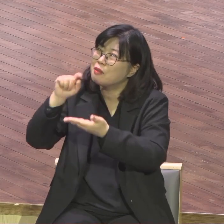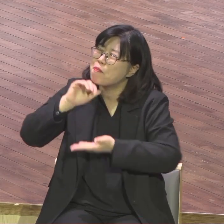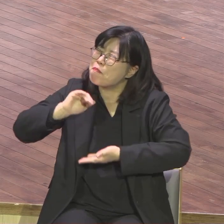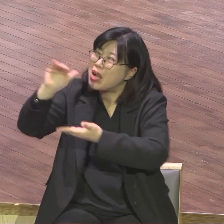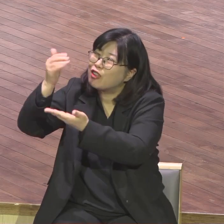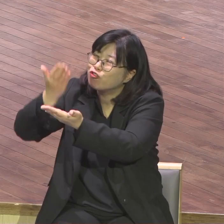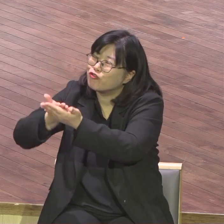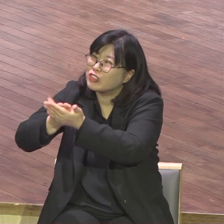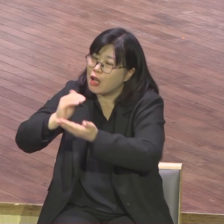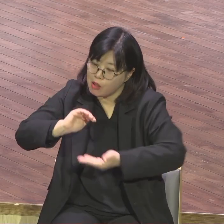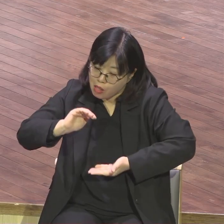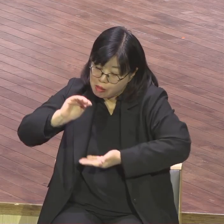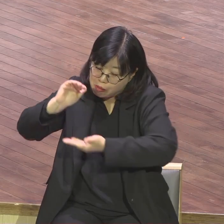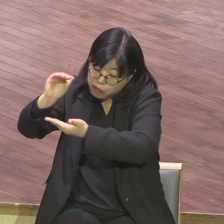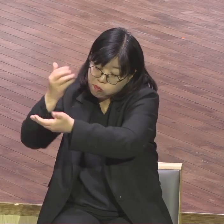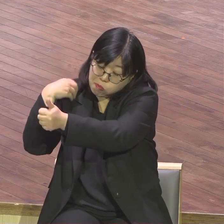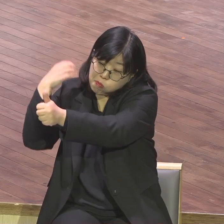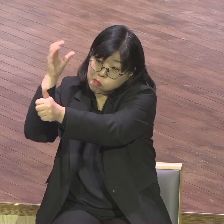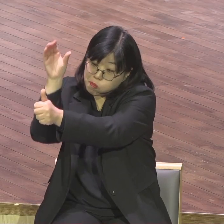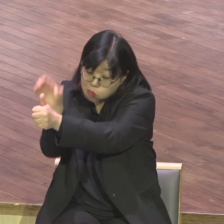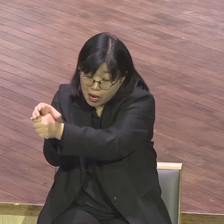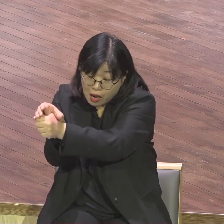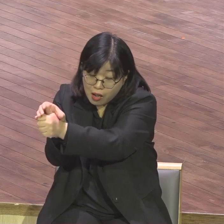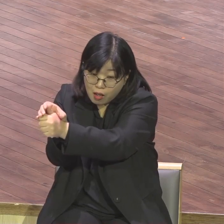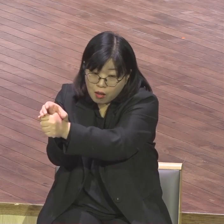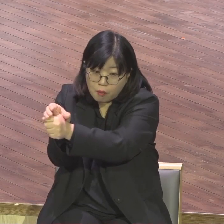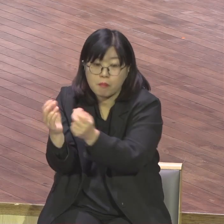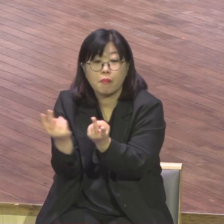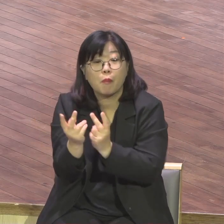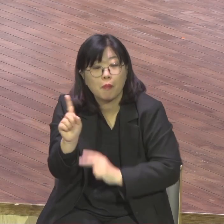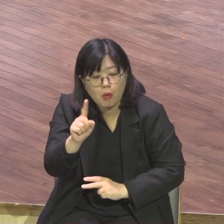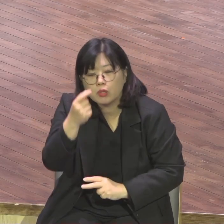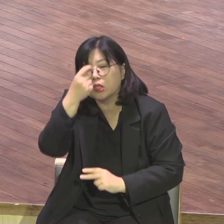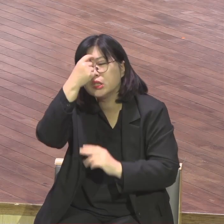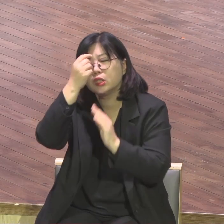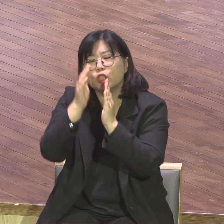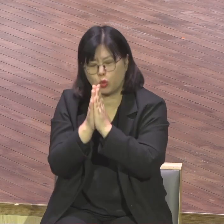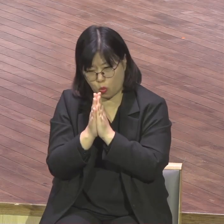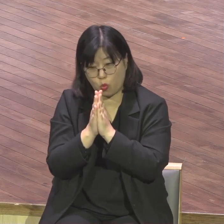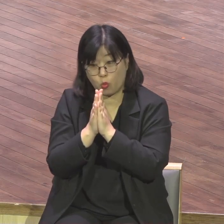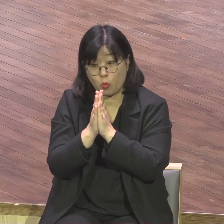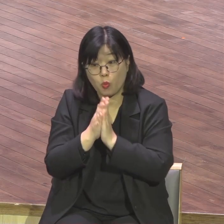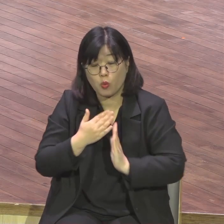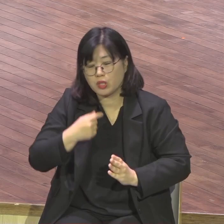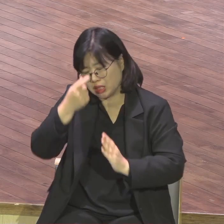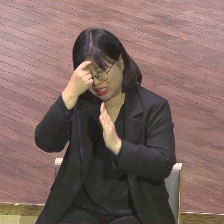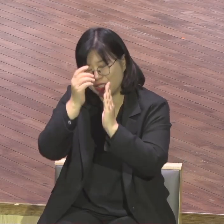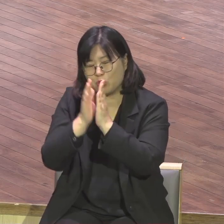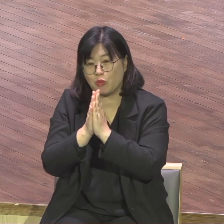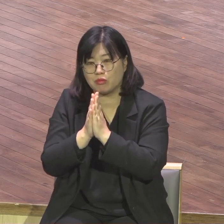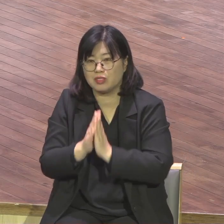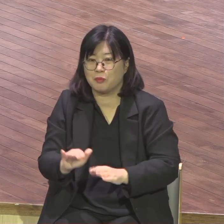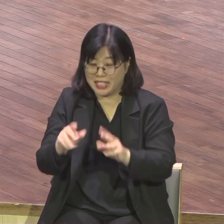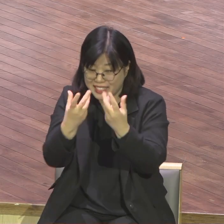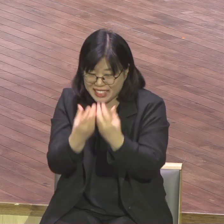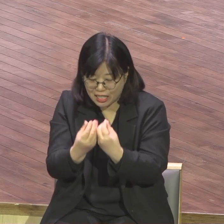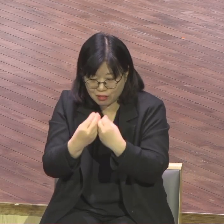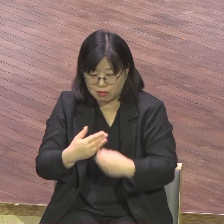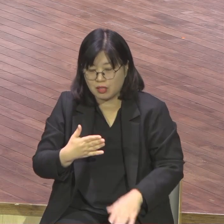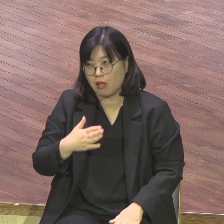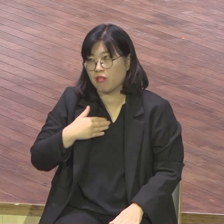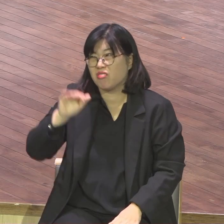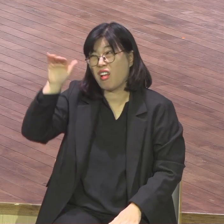돼요. 응? 아버지, 제가 이런 일이 있는데요. 아버지 좀 들어주세요. 운동화 떨어졌는데요. 운동화 새